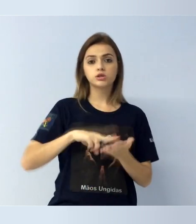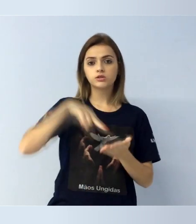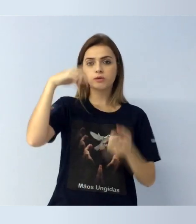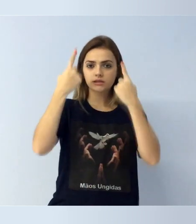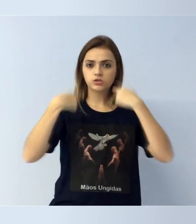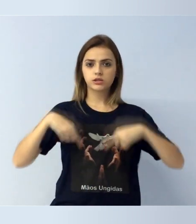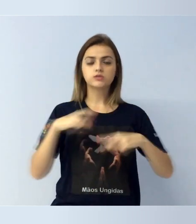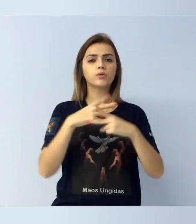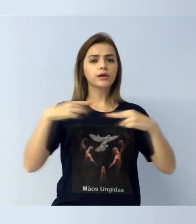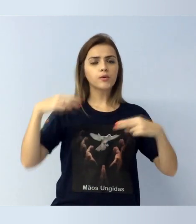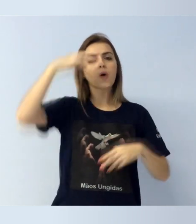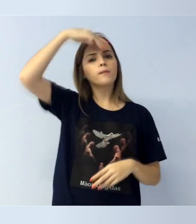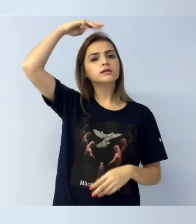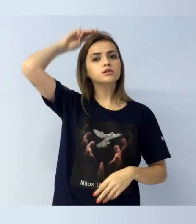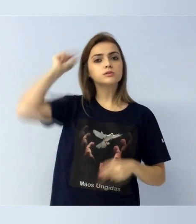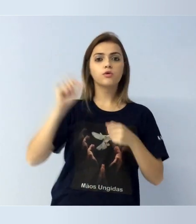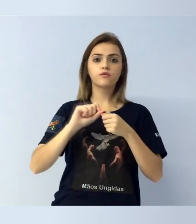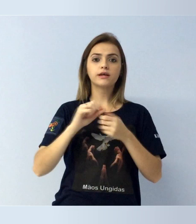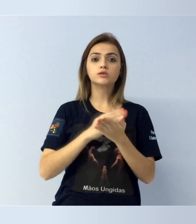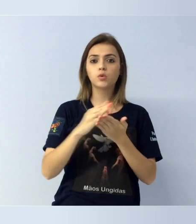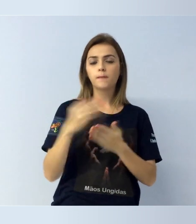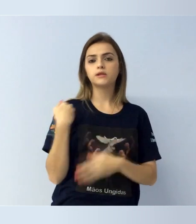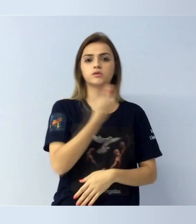como o batismo começou a fazê-lo no início da